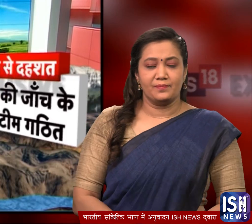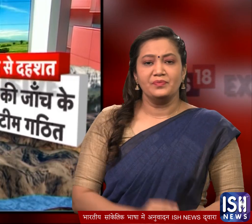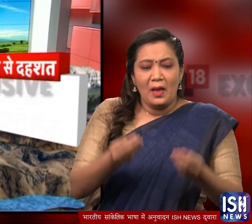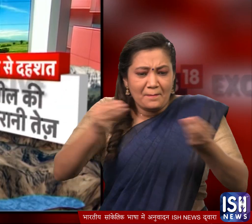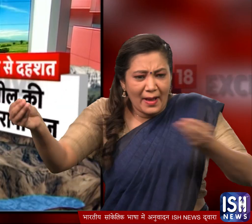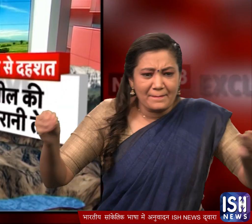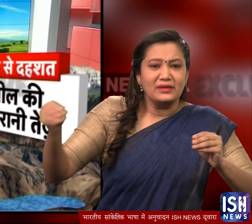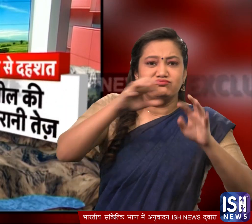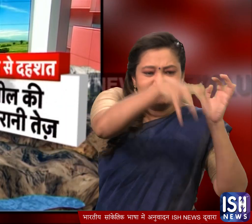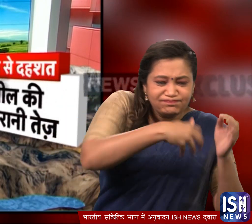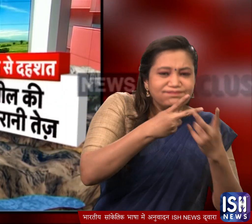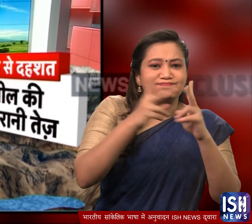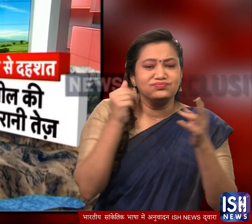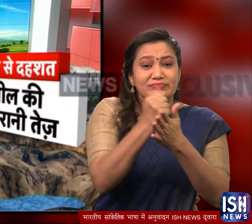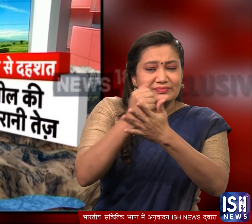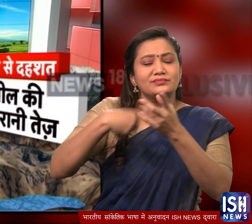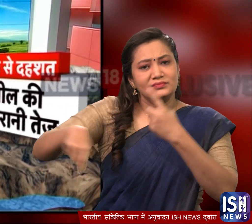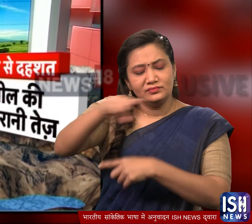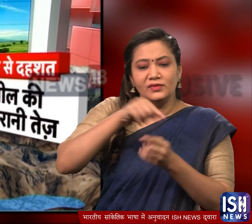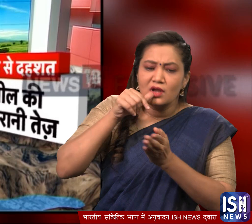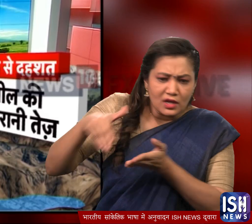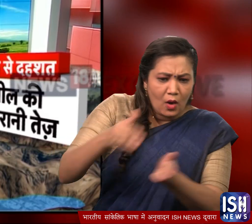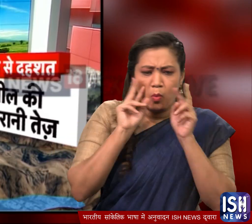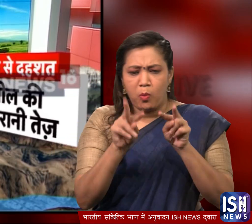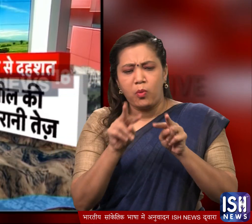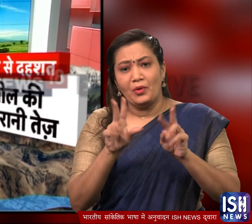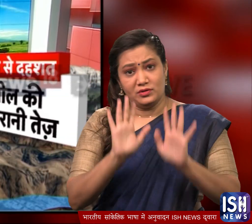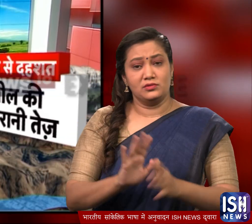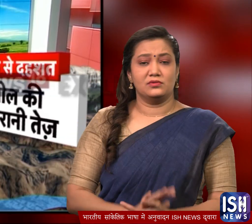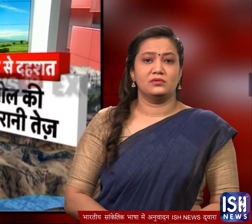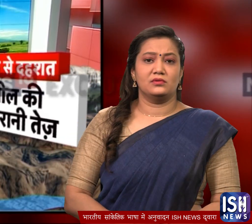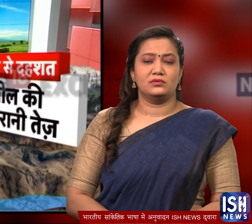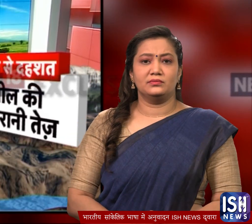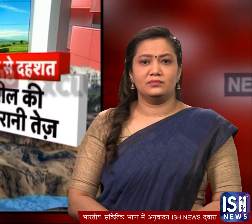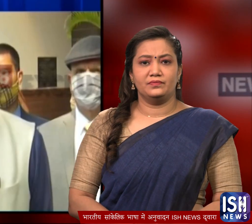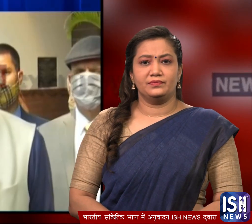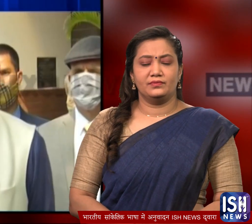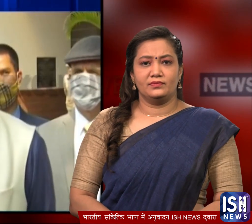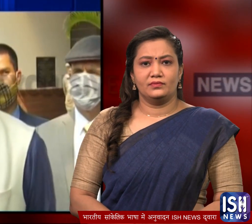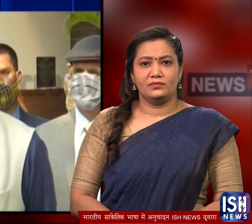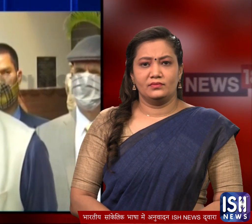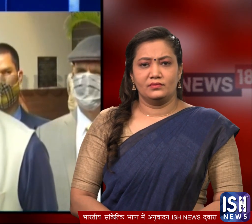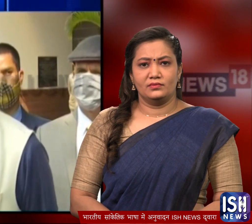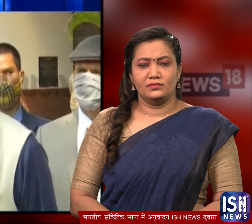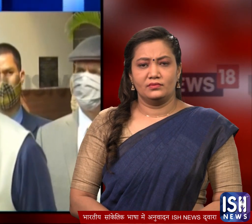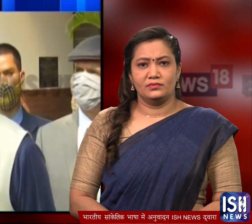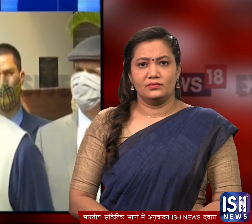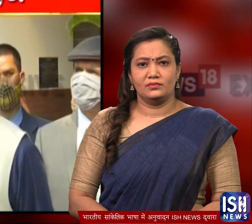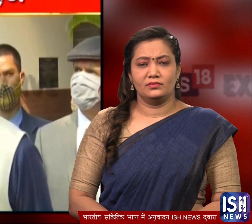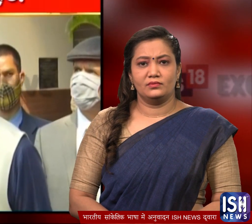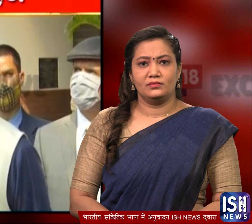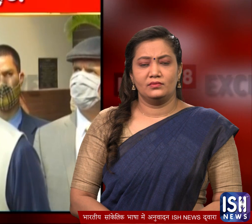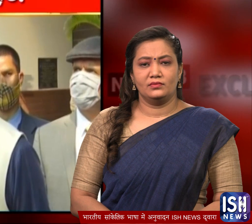पास के इलाकों में चल रहे राहत और बचाव के काम के बीच उस झील पर भी नजर रखी जा रही है। उस पर पूरी